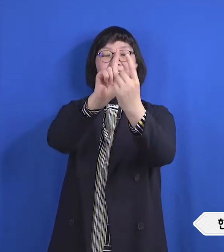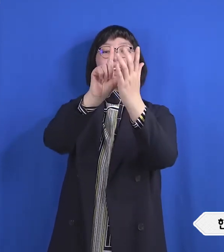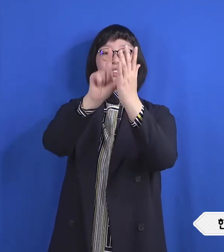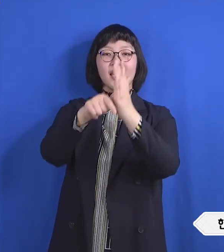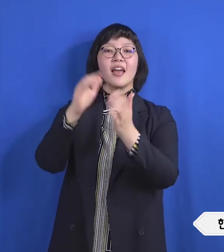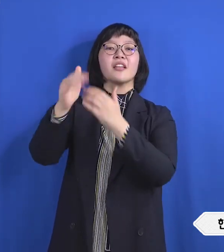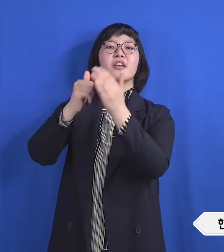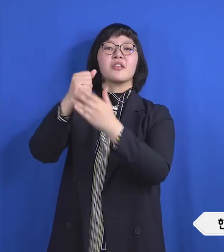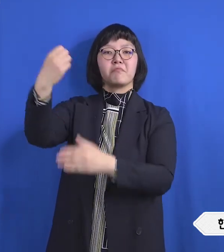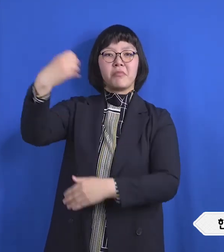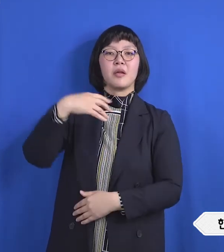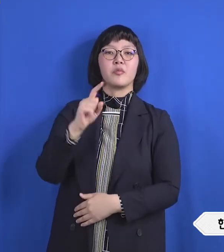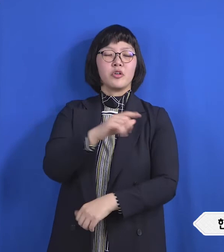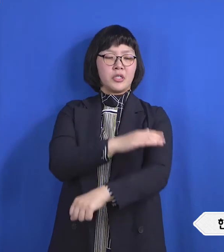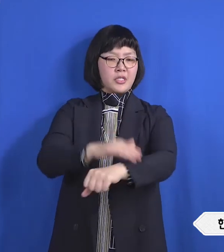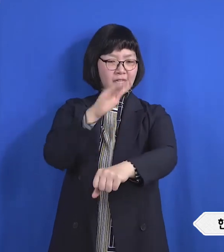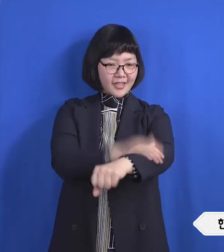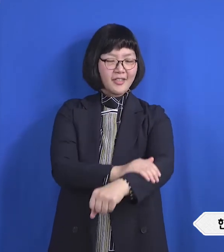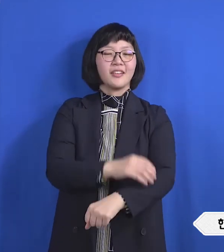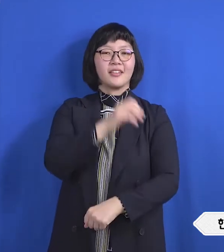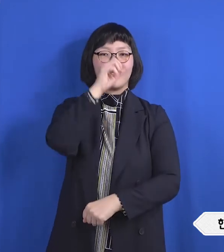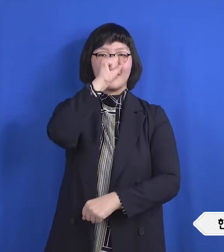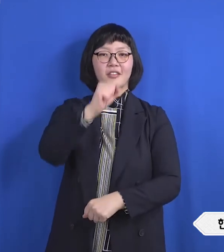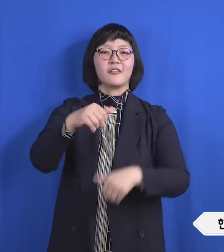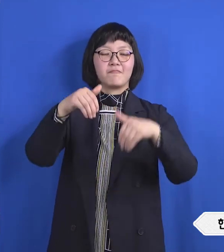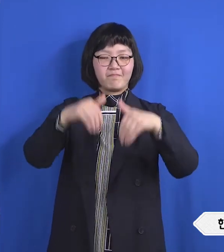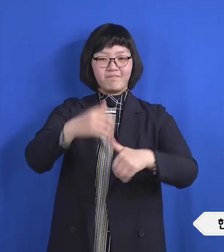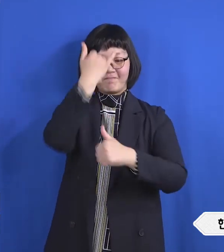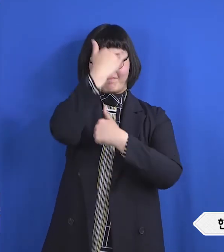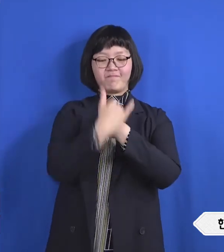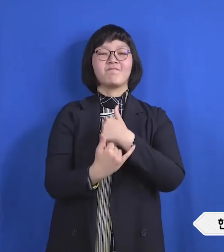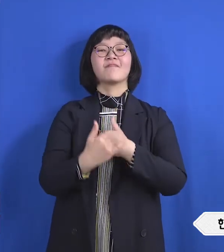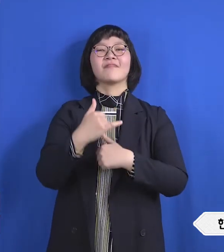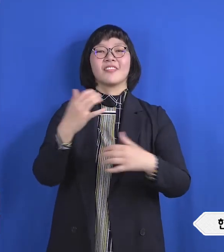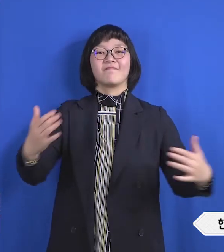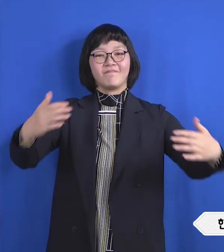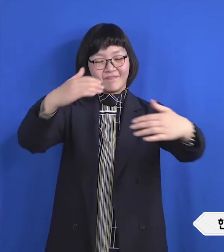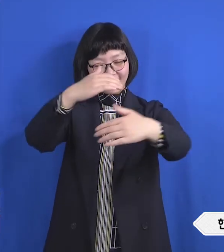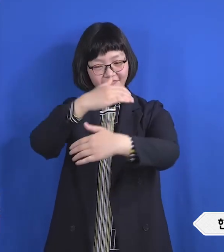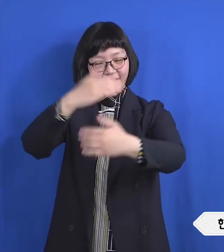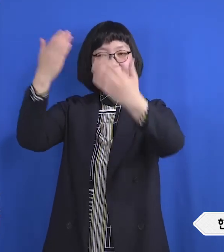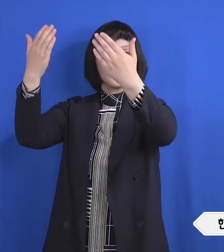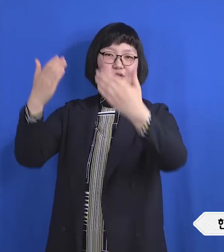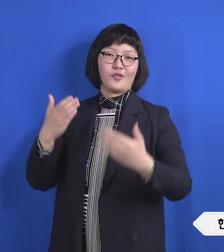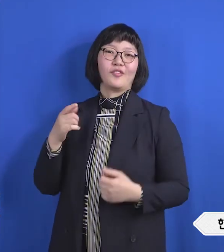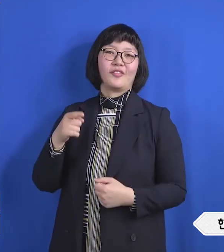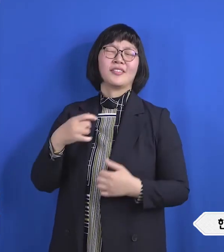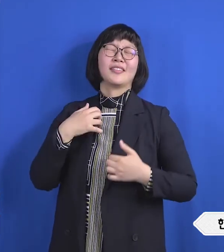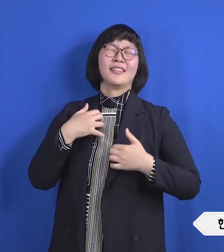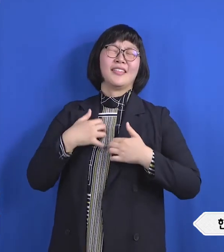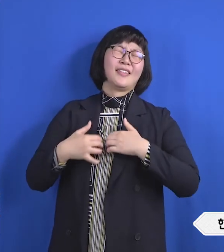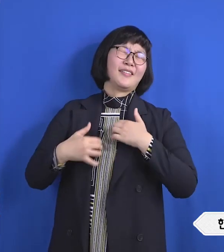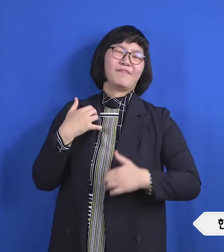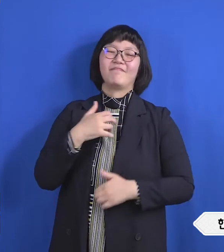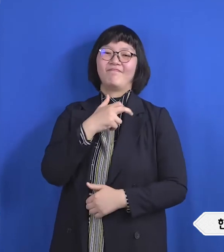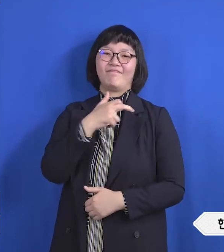잘했다, 착하고 충성된 종아, 우리를 안아주실 때 그 기쁨이 얼마나